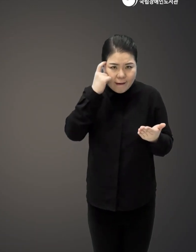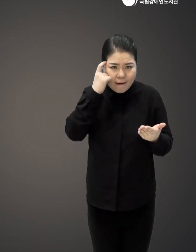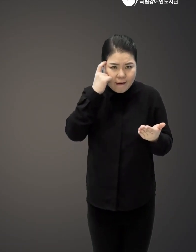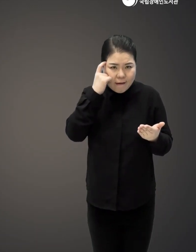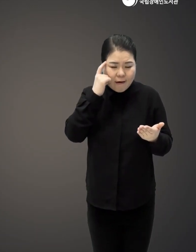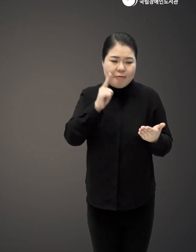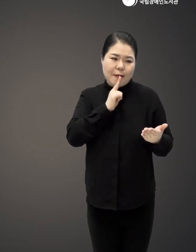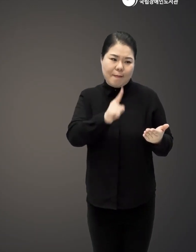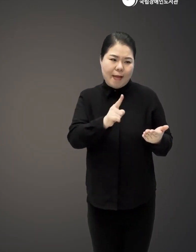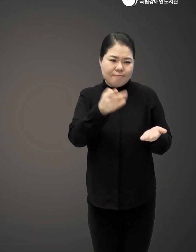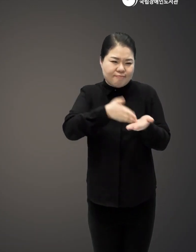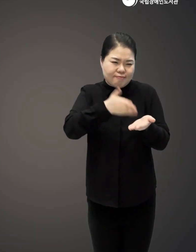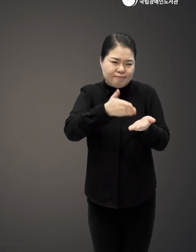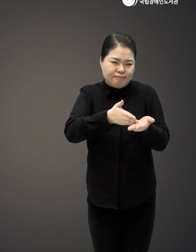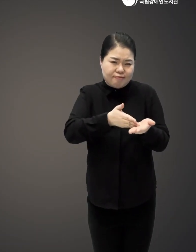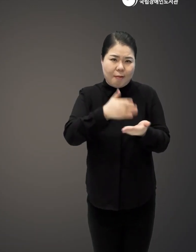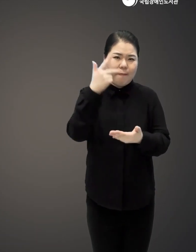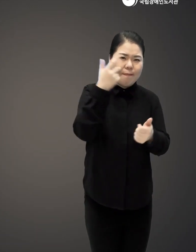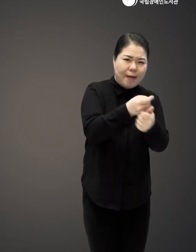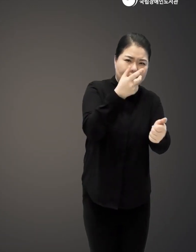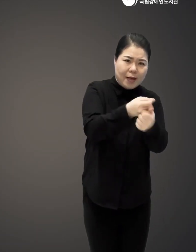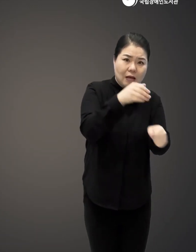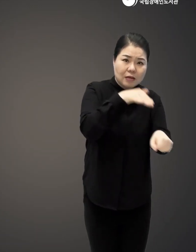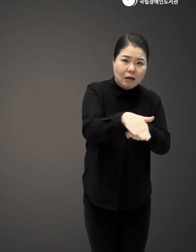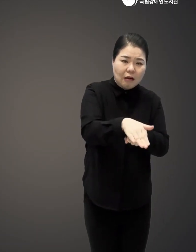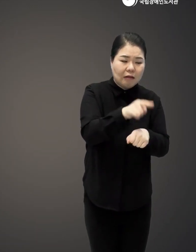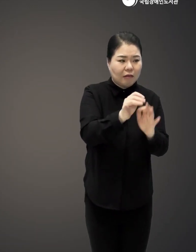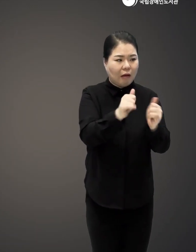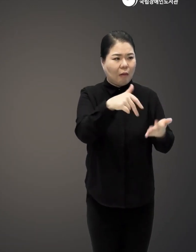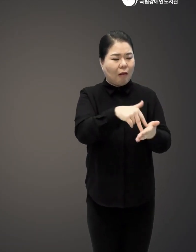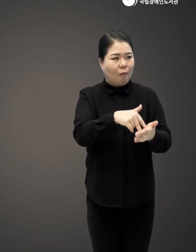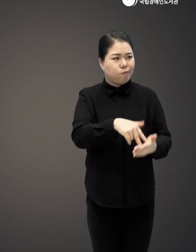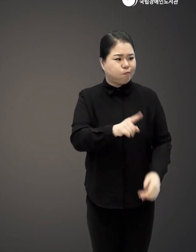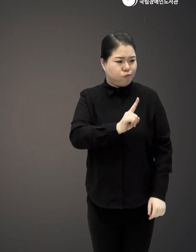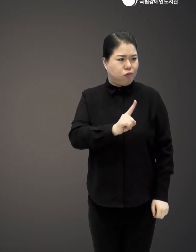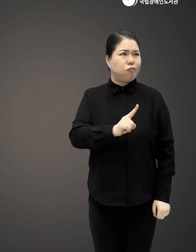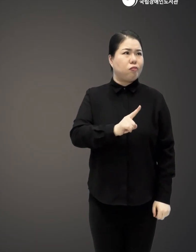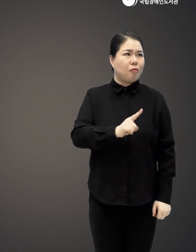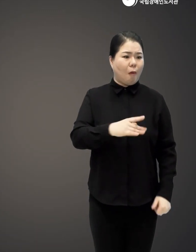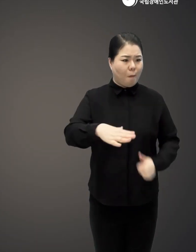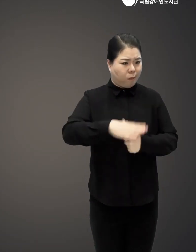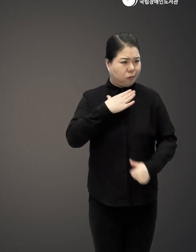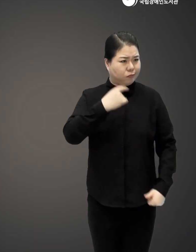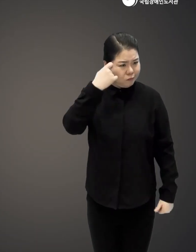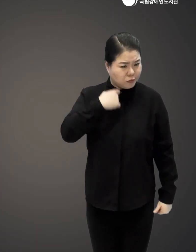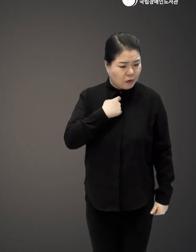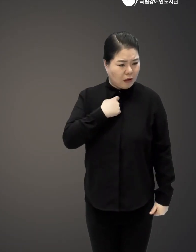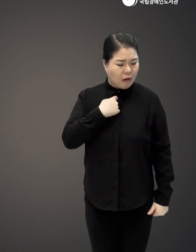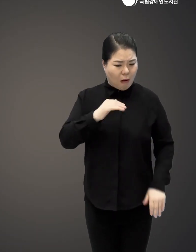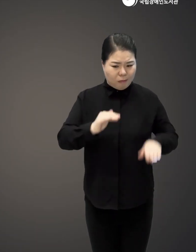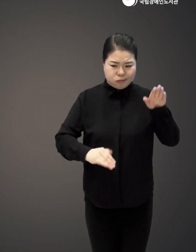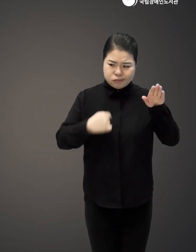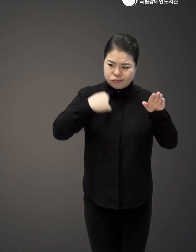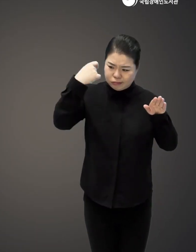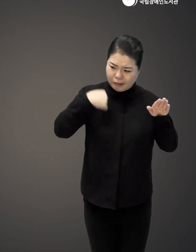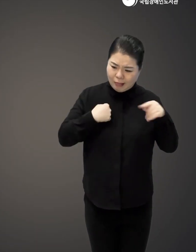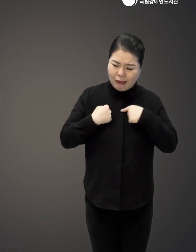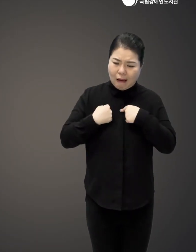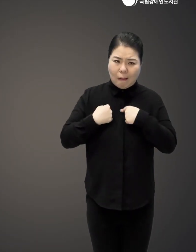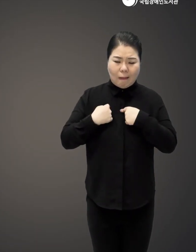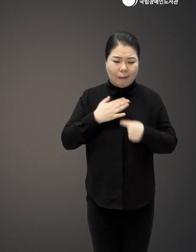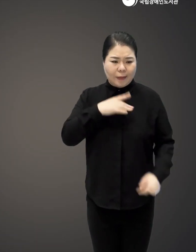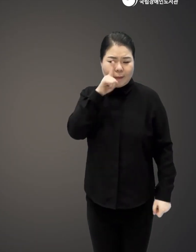보니까 막 너무 강하게 전달하다 보니까 상대방이 너무 일방적이다 공격적이다 권위적이다 라고 하면서 상처를